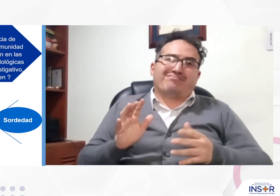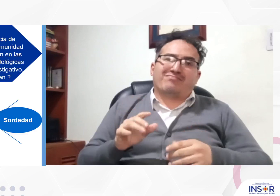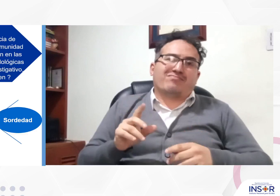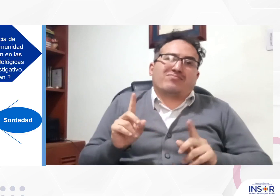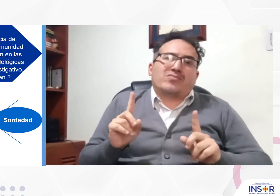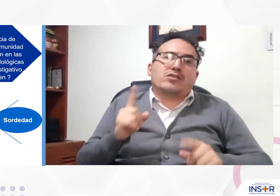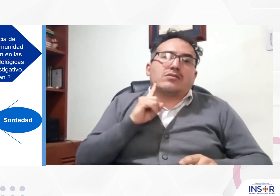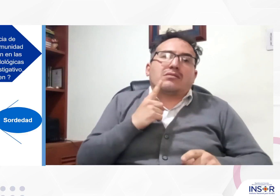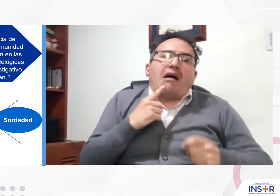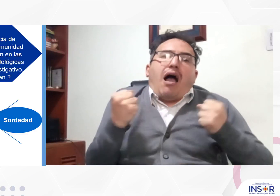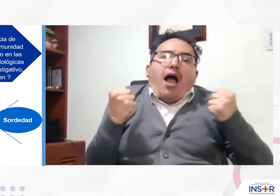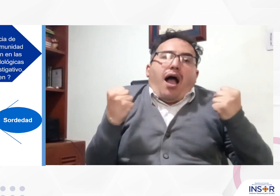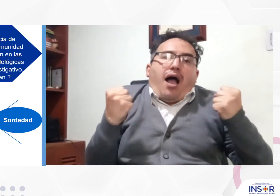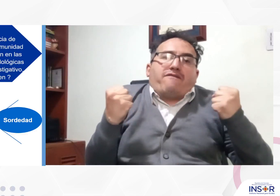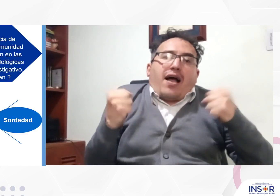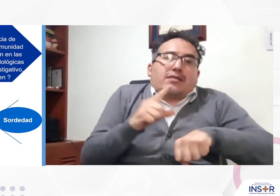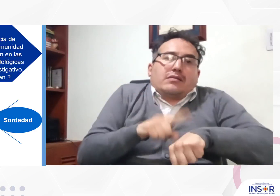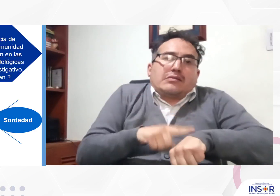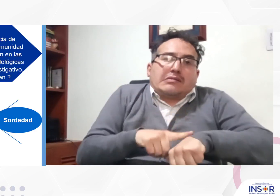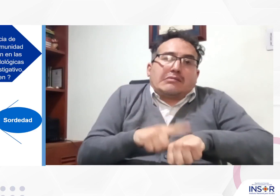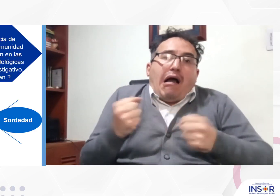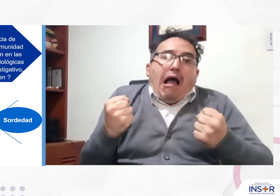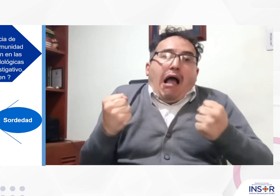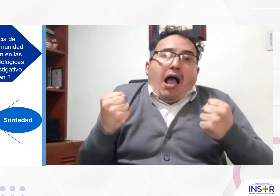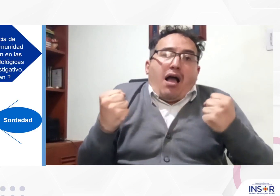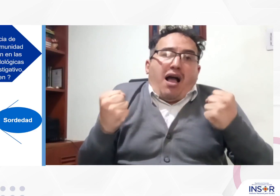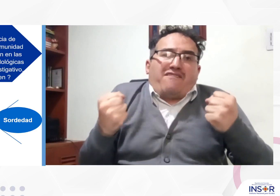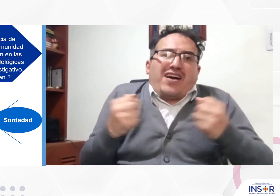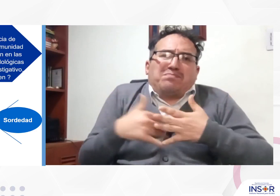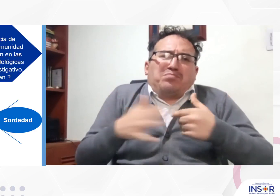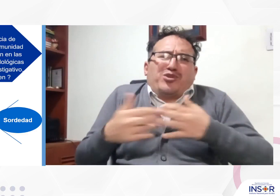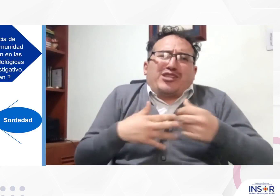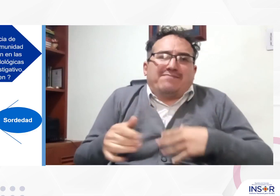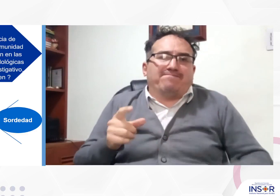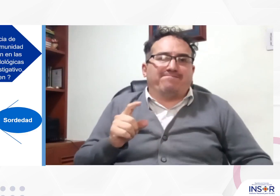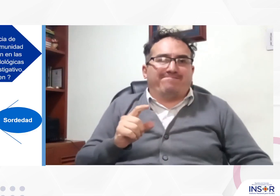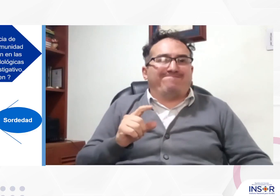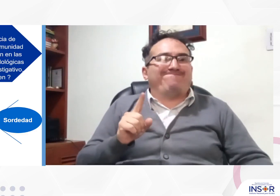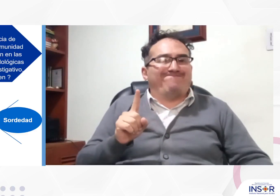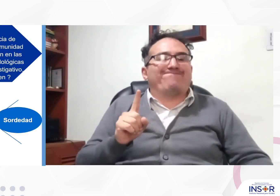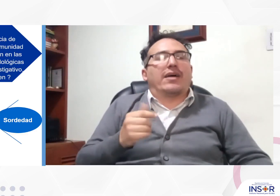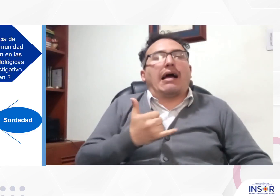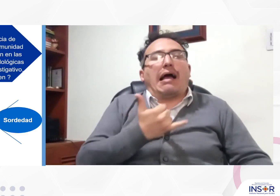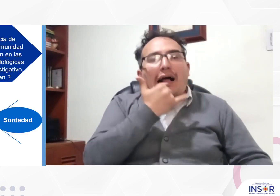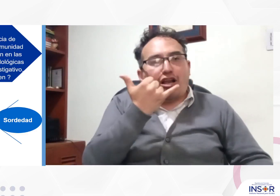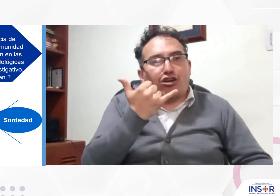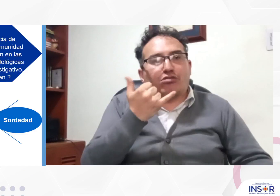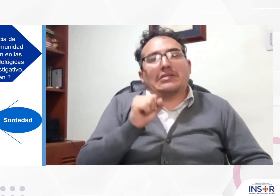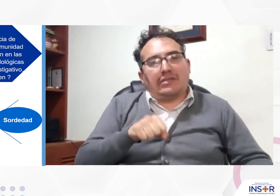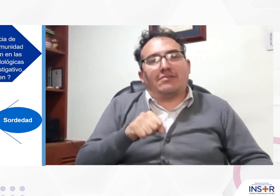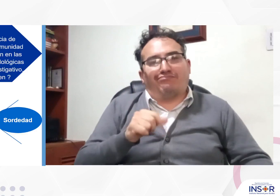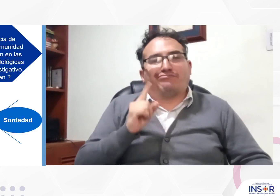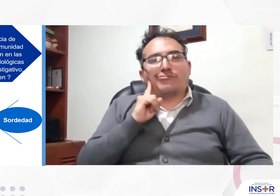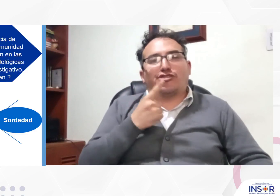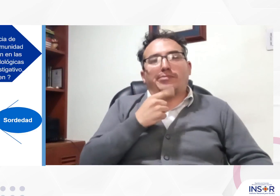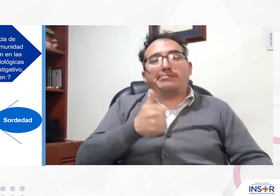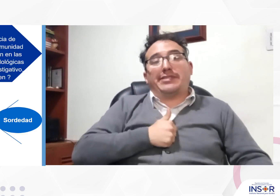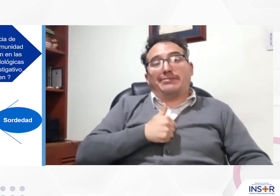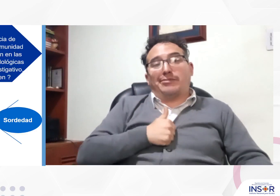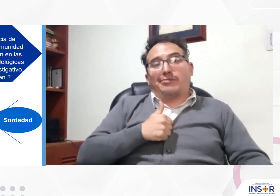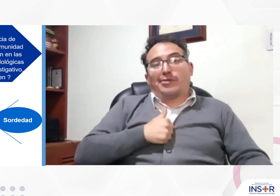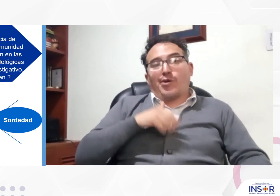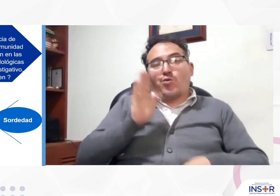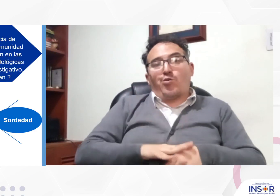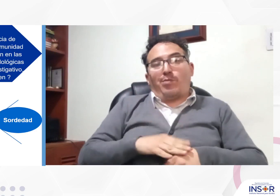señas no tienen ese nivel como si se ve en el texto que han entregado en español. Y esto es por el afán también de salir rápido de un proceso